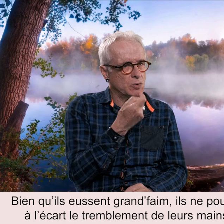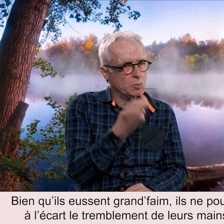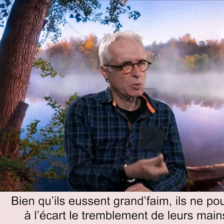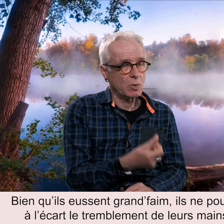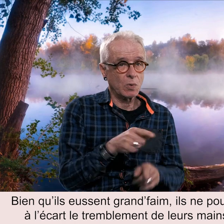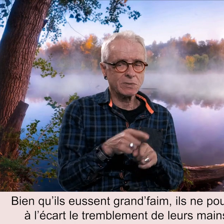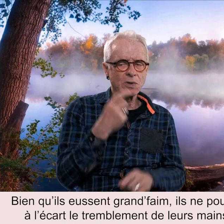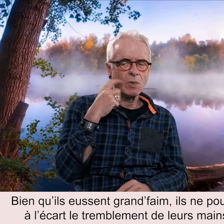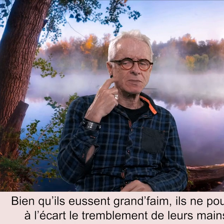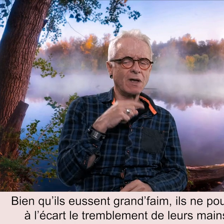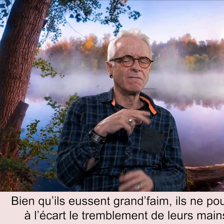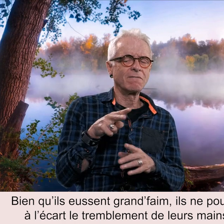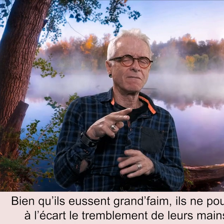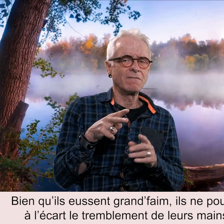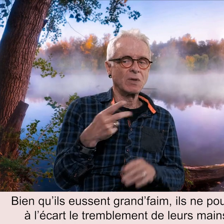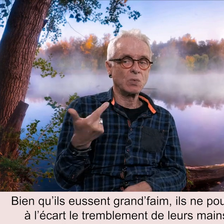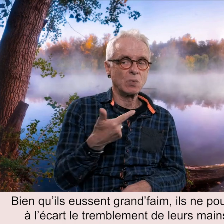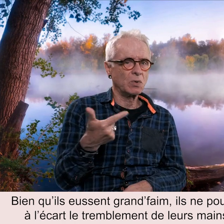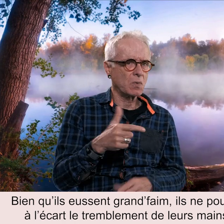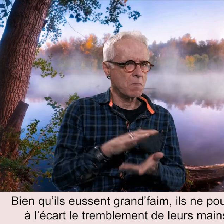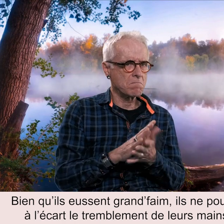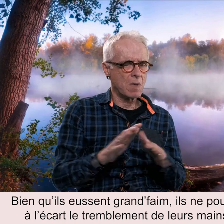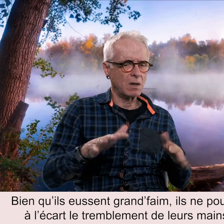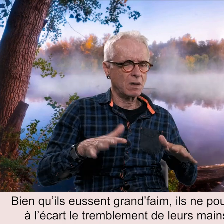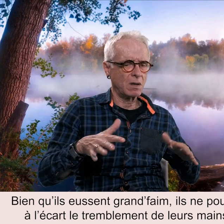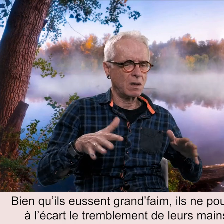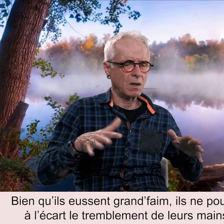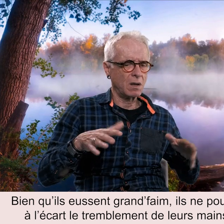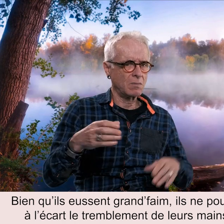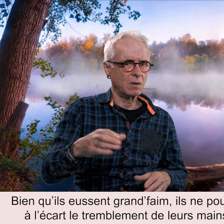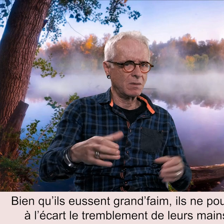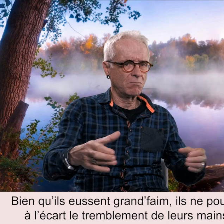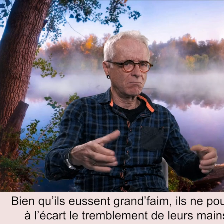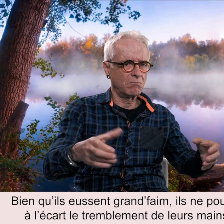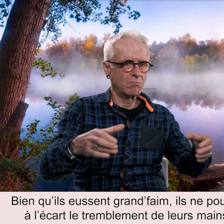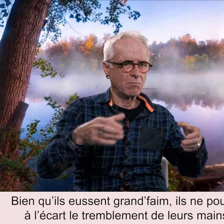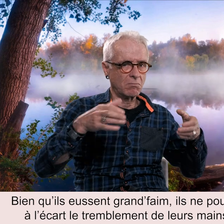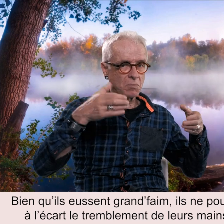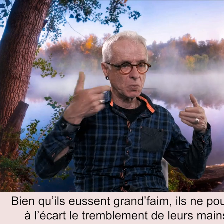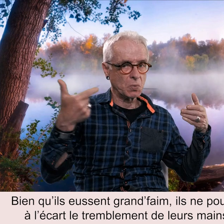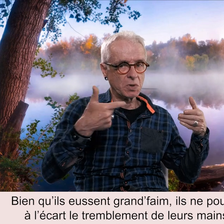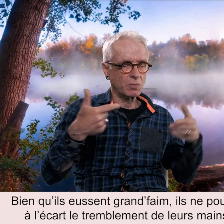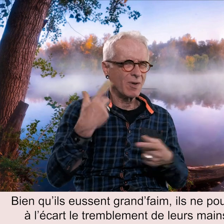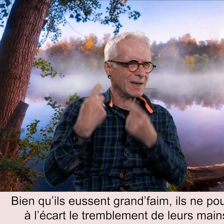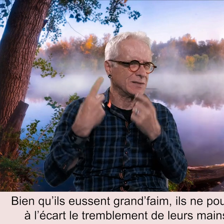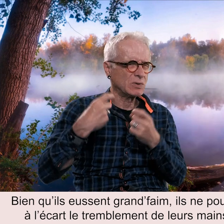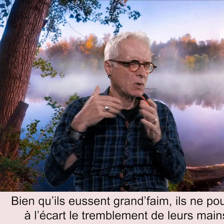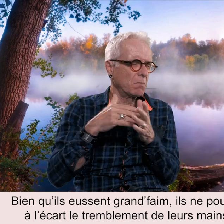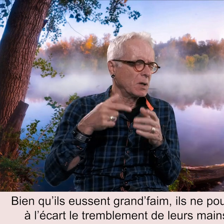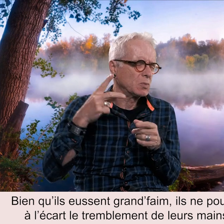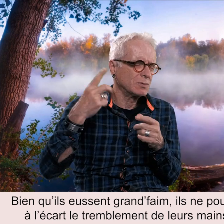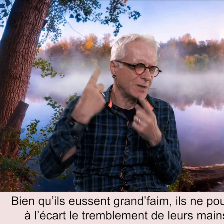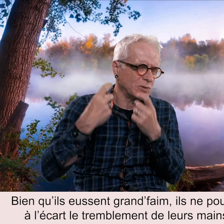et elle observait à l'écart le tremblement de leurs mains osseuses en prenant les gobelets. Ils firent mille questions sur Julien.